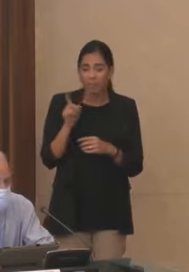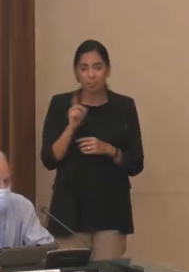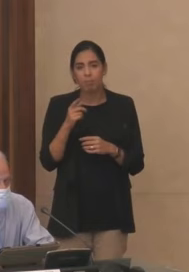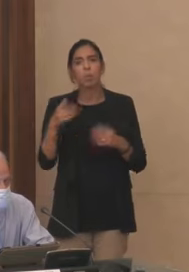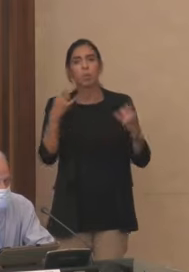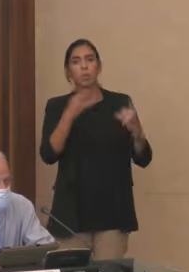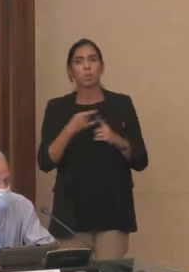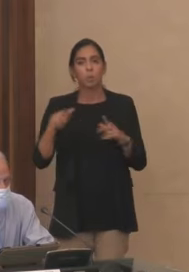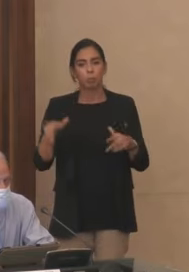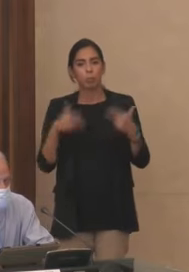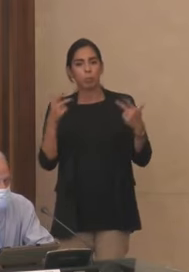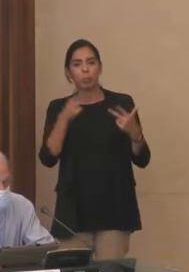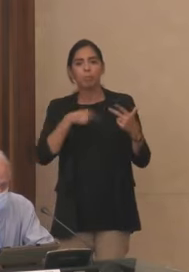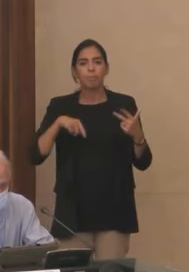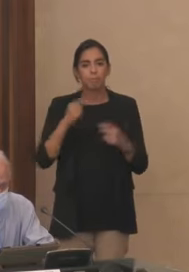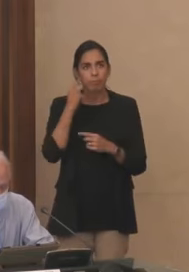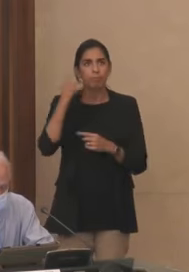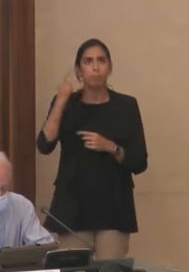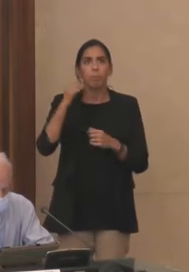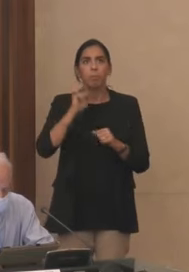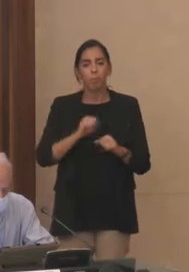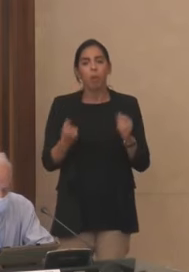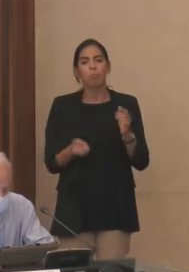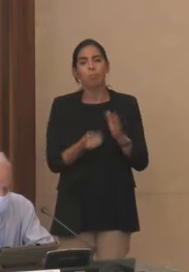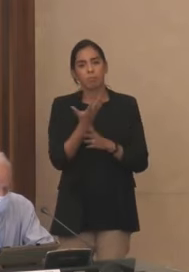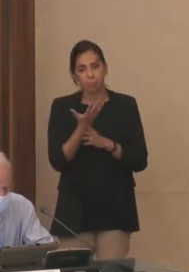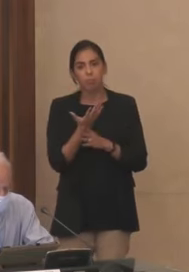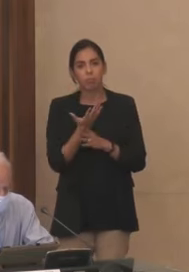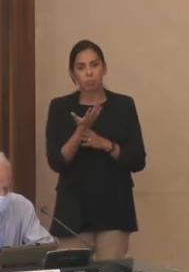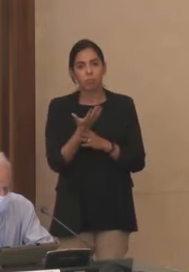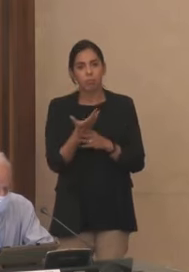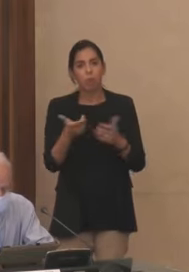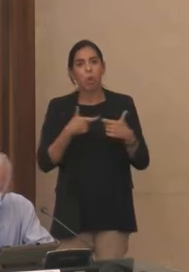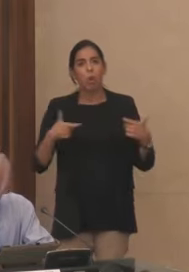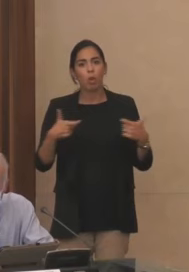immaginare il primo congresso mondiale sulla terapia del Covid, l'International Covid Summit.